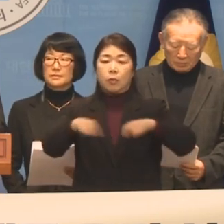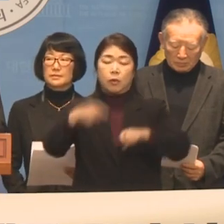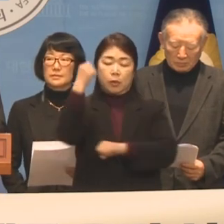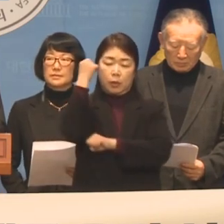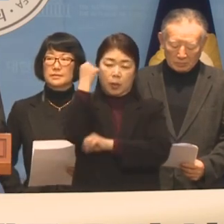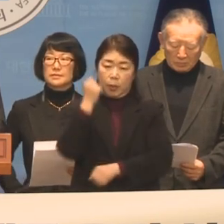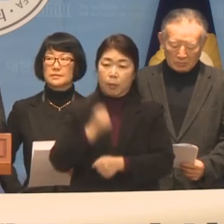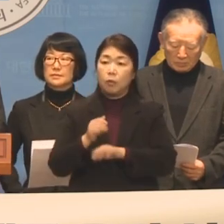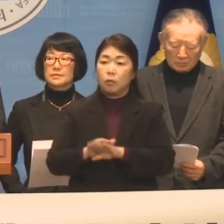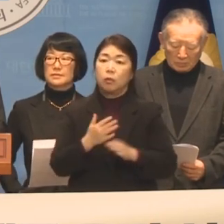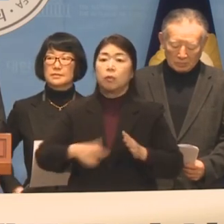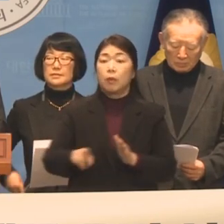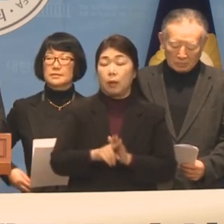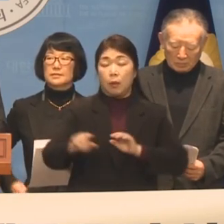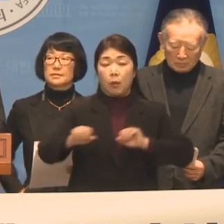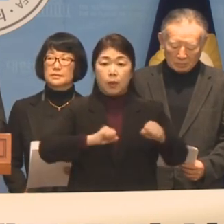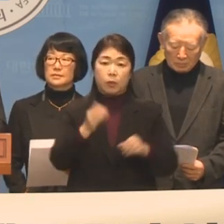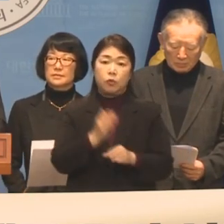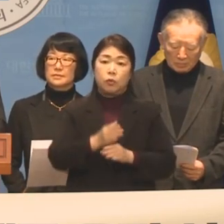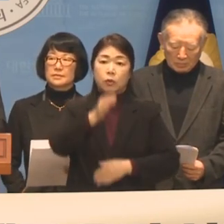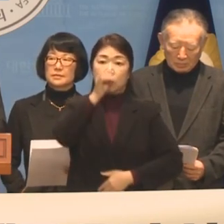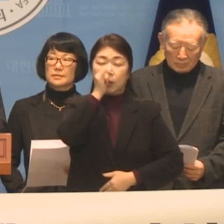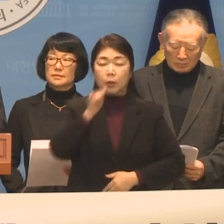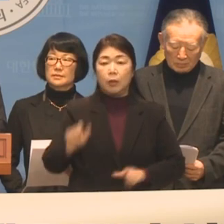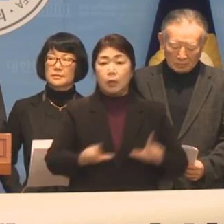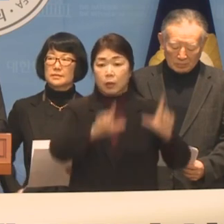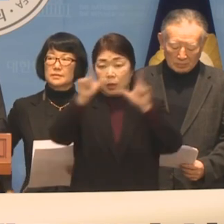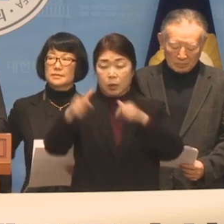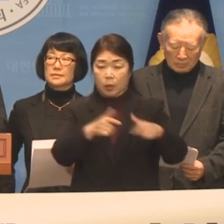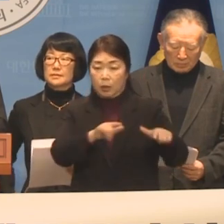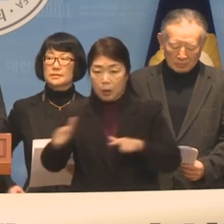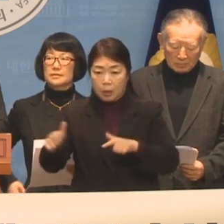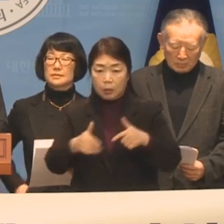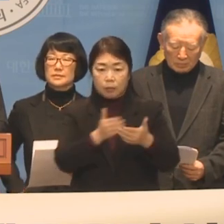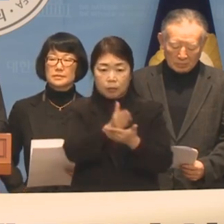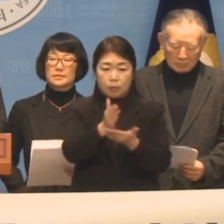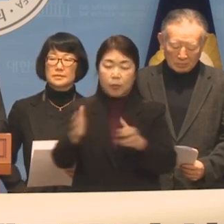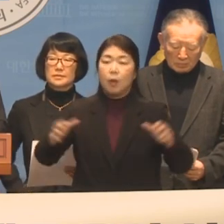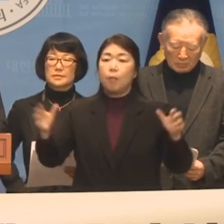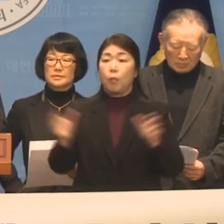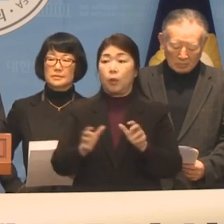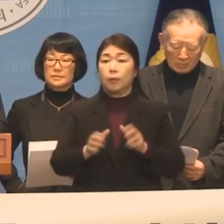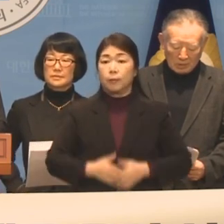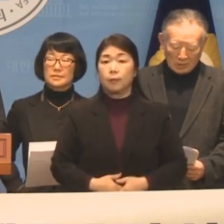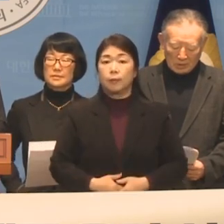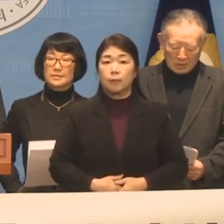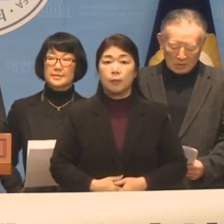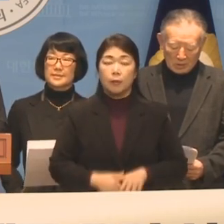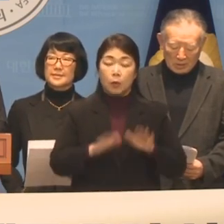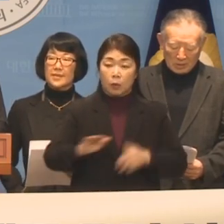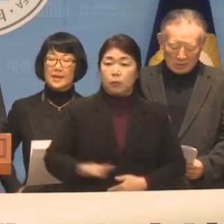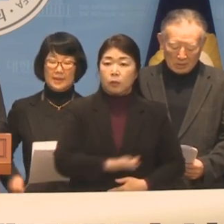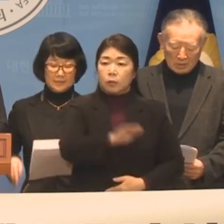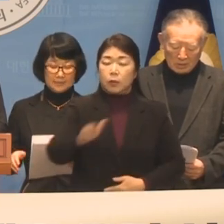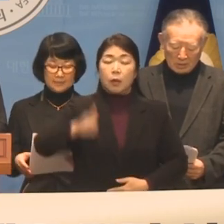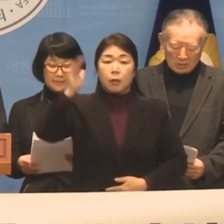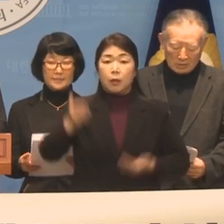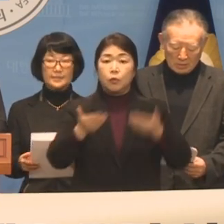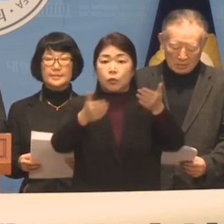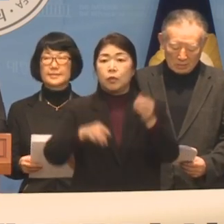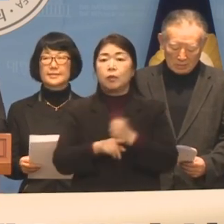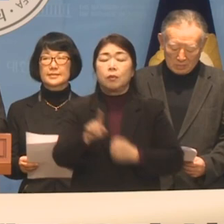정착시키기 위해 활동하고 있는 시민사회 각계 인사들의 모임입니다. 오늘 저희가 기자회견을 하는